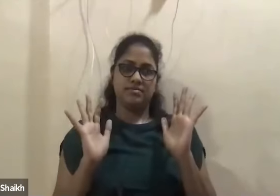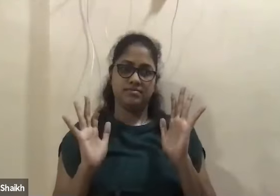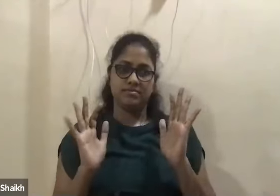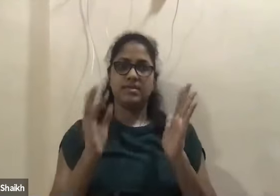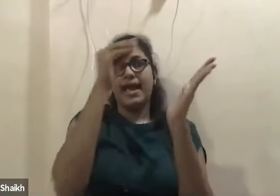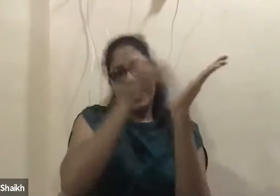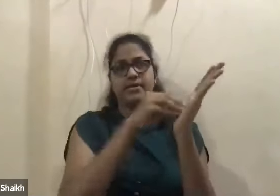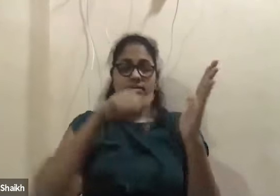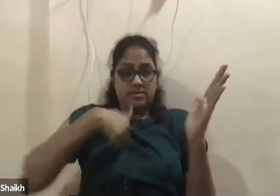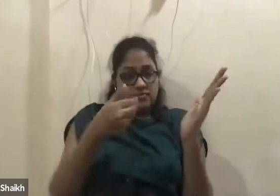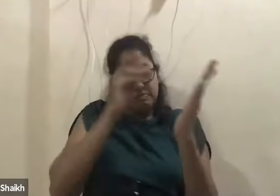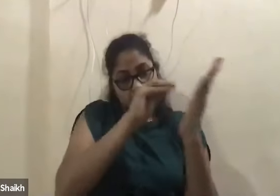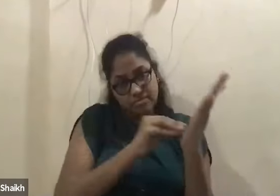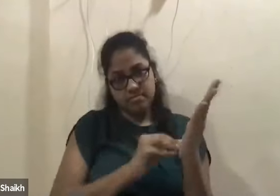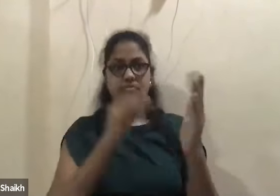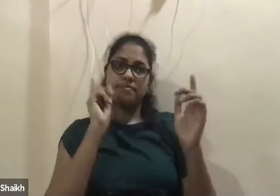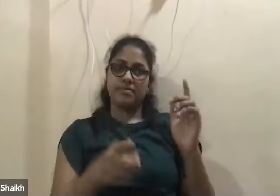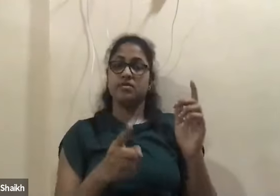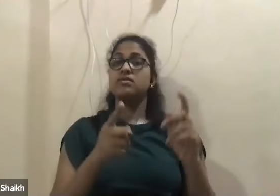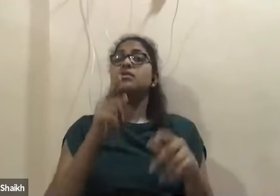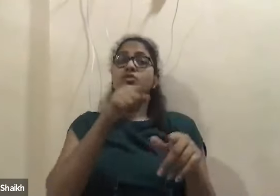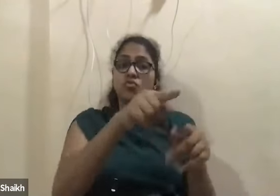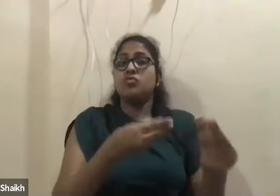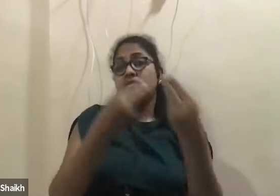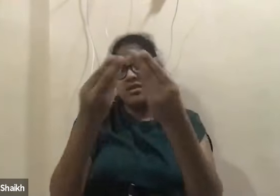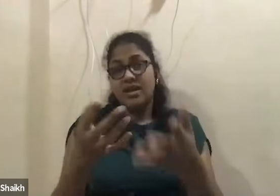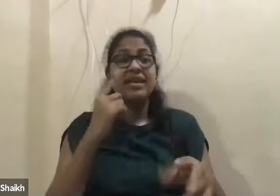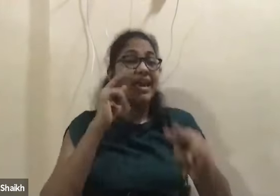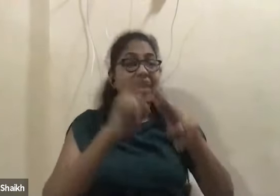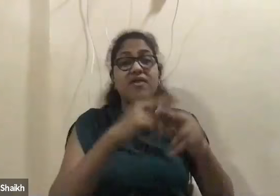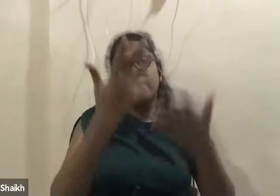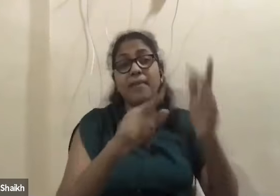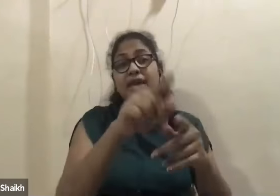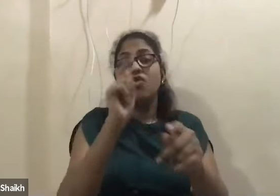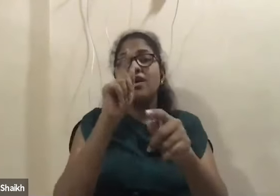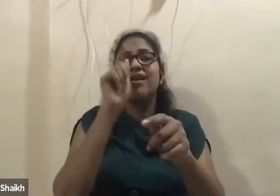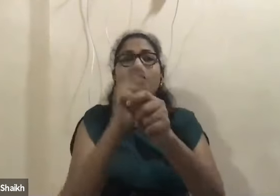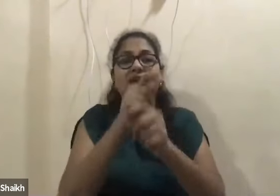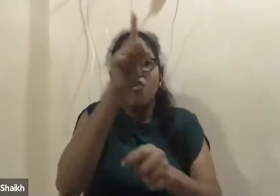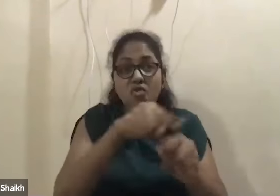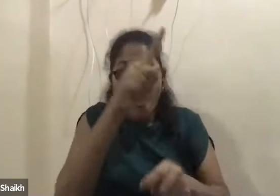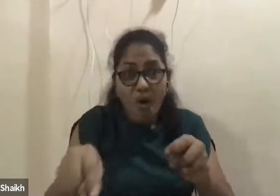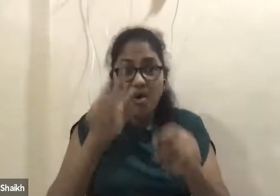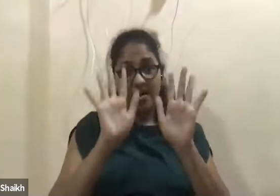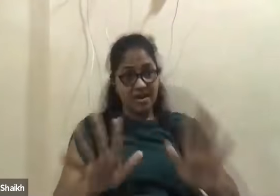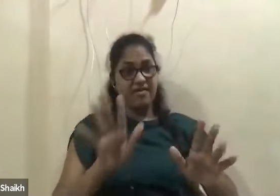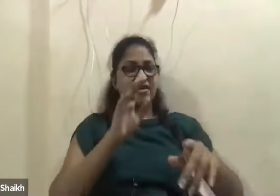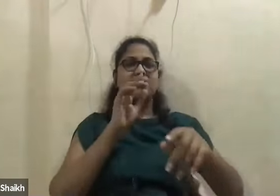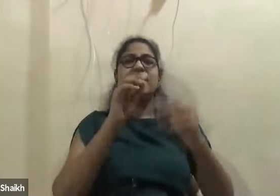You can also provide, अगर वो if he's involved in this thing, तो बहुत स्पेसिफिक हो सकता है कि वो